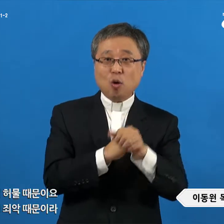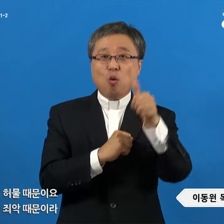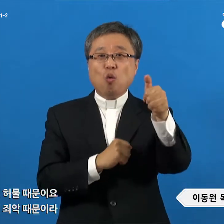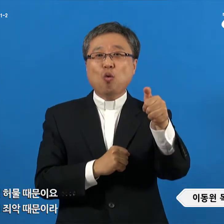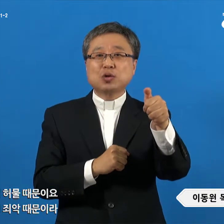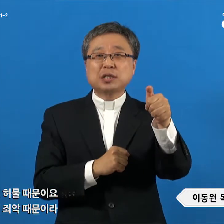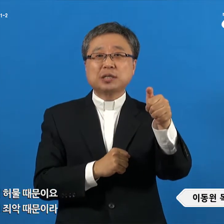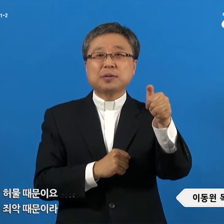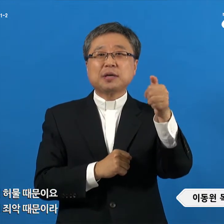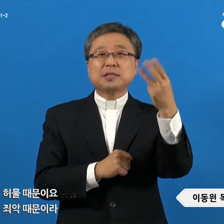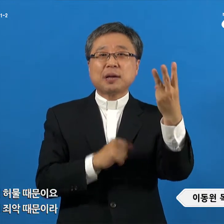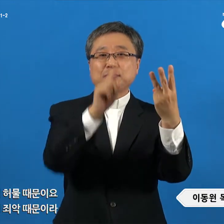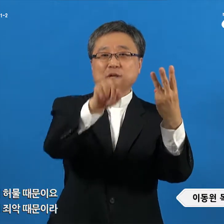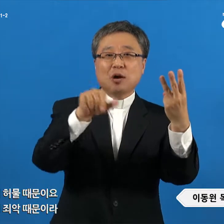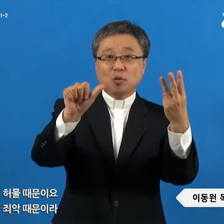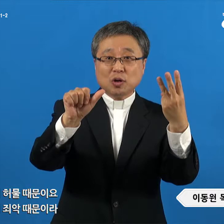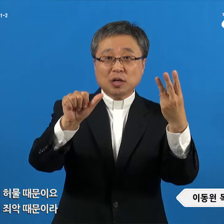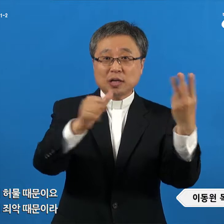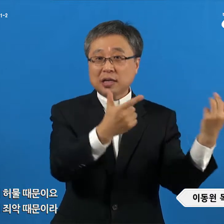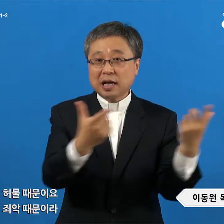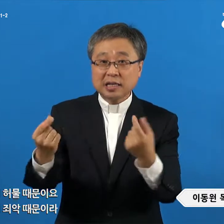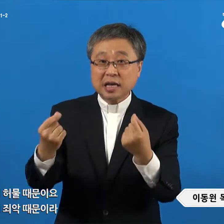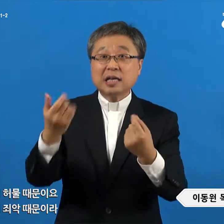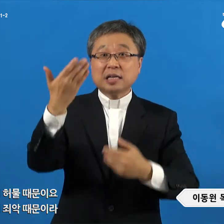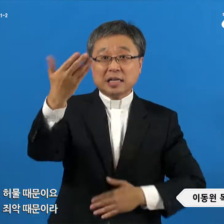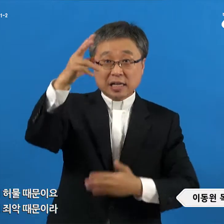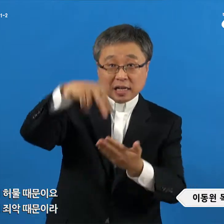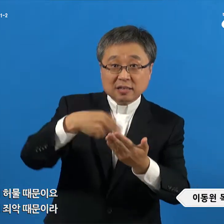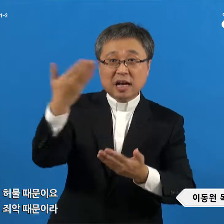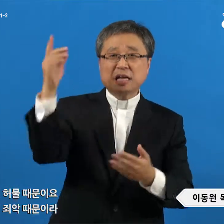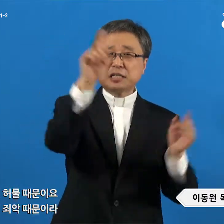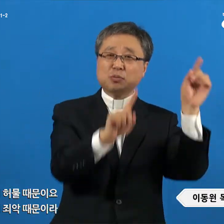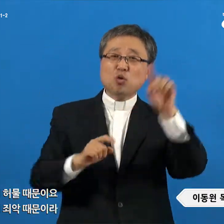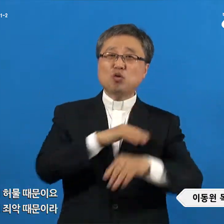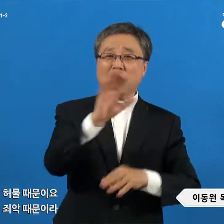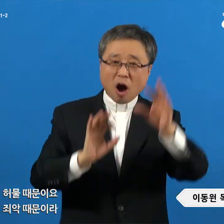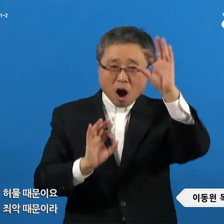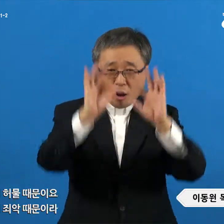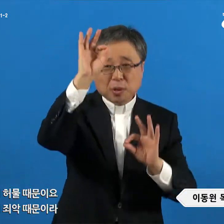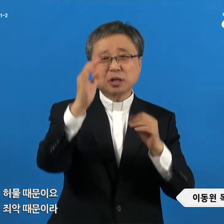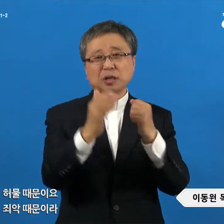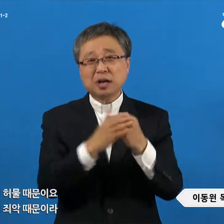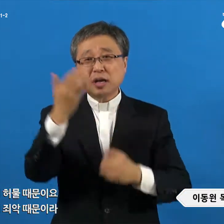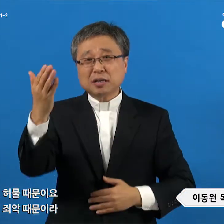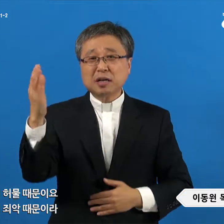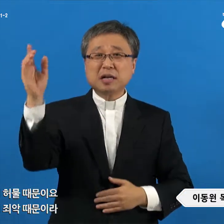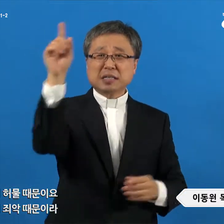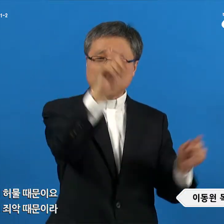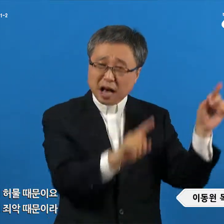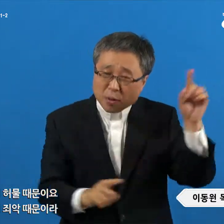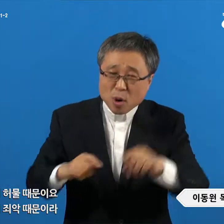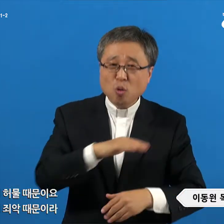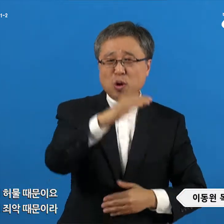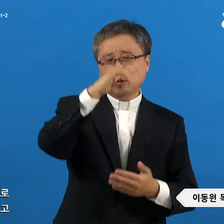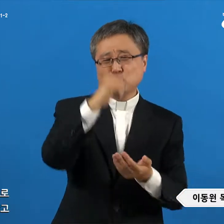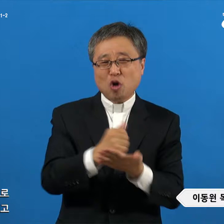같이 한번 읽어보겠습니다. 시작. 그가 찔림은 우리의 허물 때문이요, 그가 상함은 우리의 죄악 때문이라.